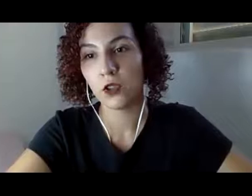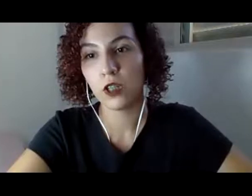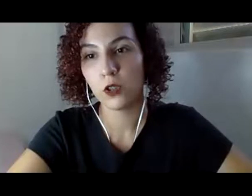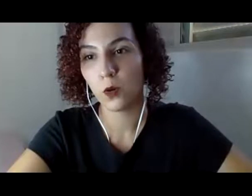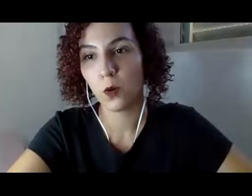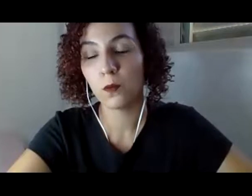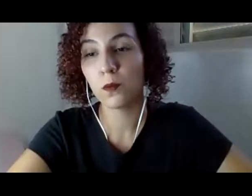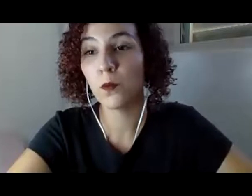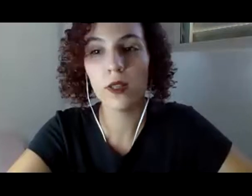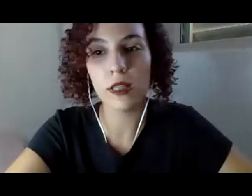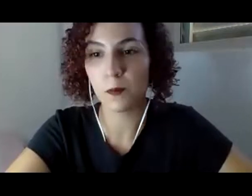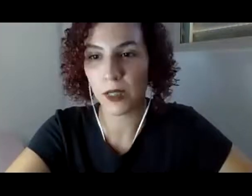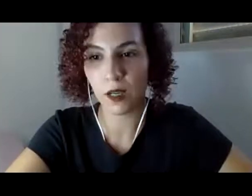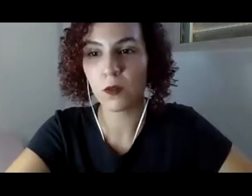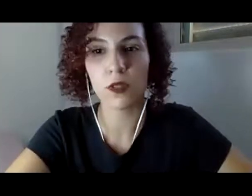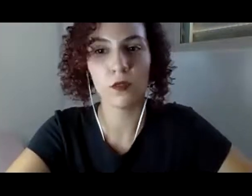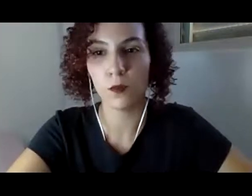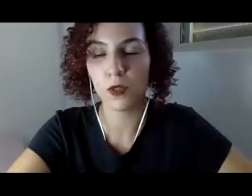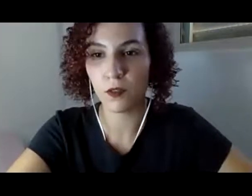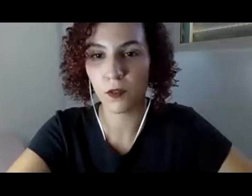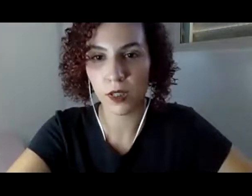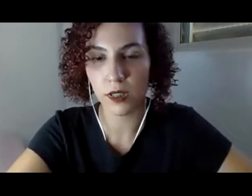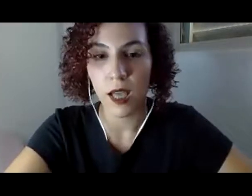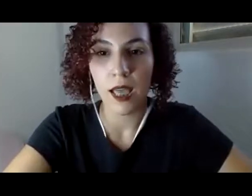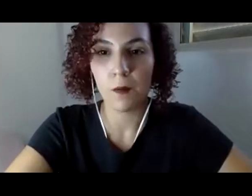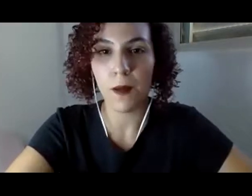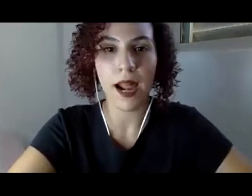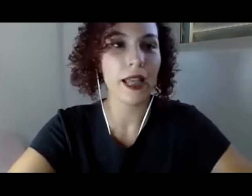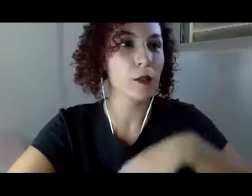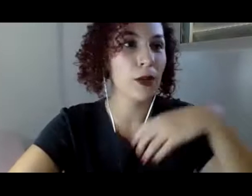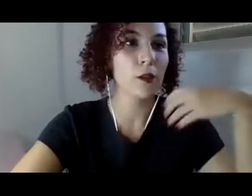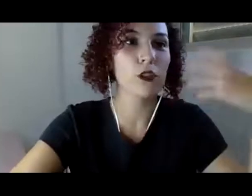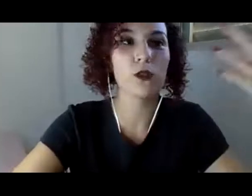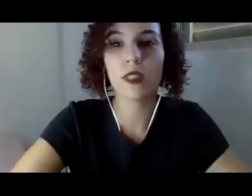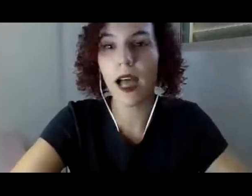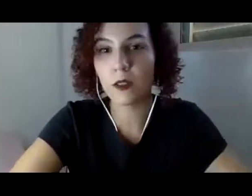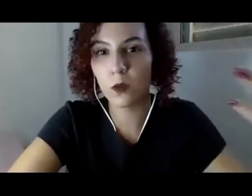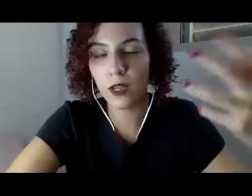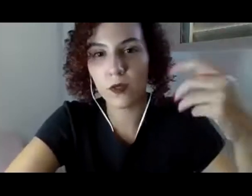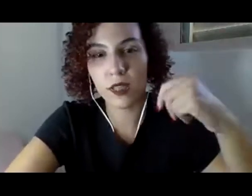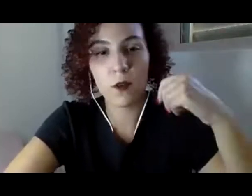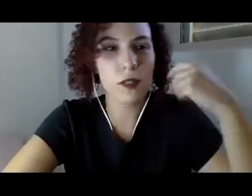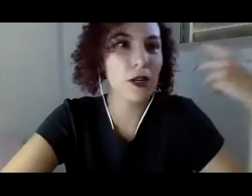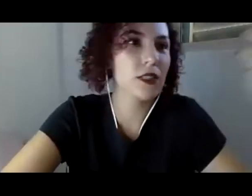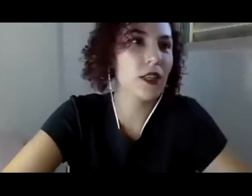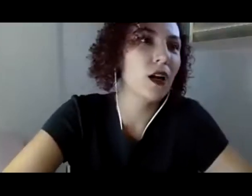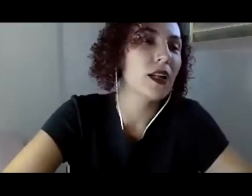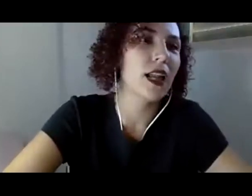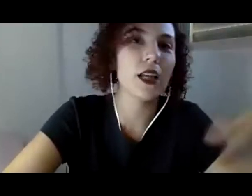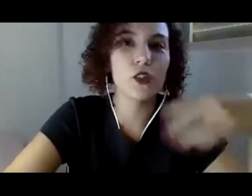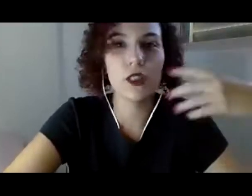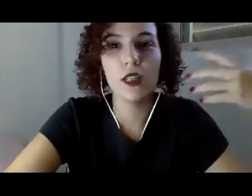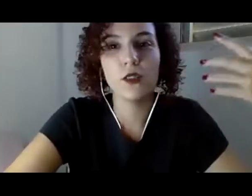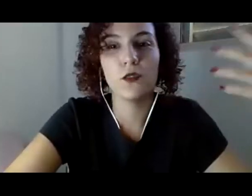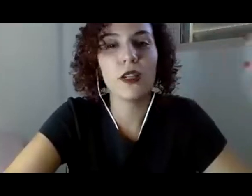ela utilizou muita expressão, não sei se foi possível vocês repararem, a expressão de assustado do leãozinho, a expressão,